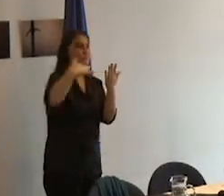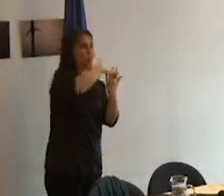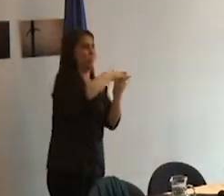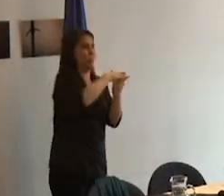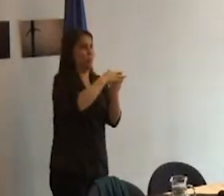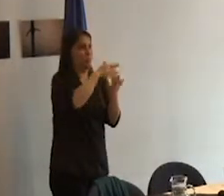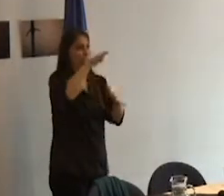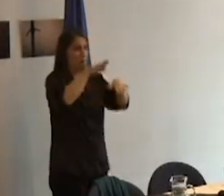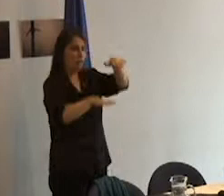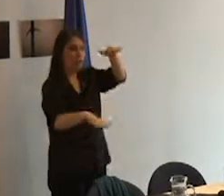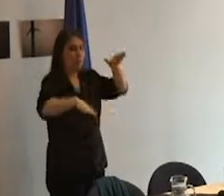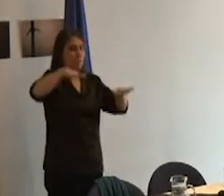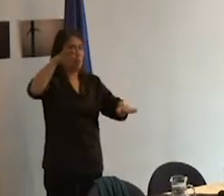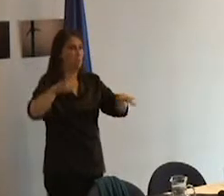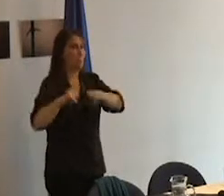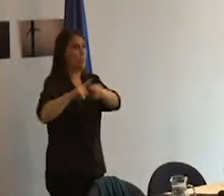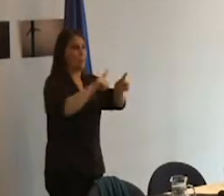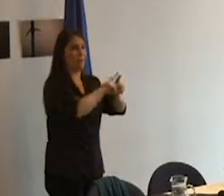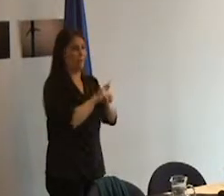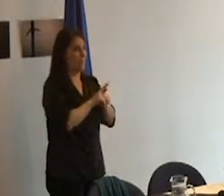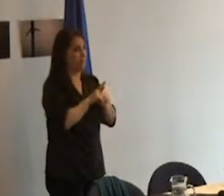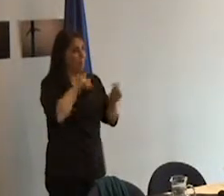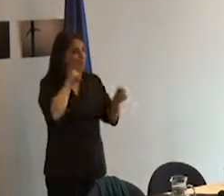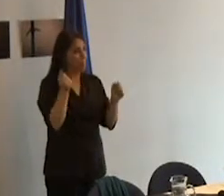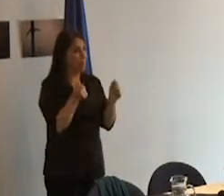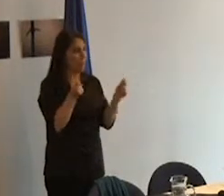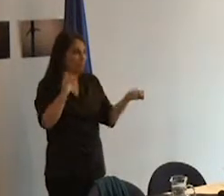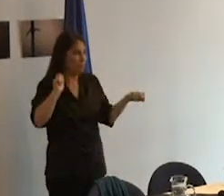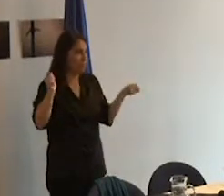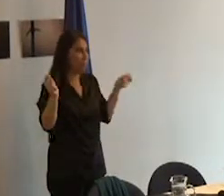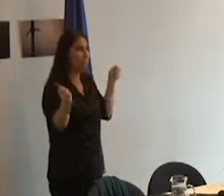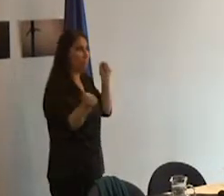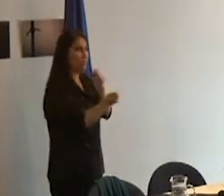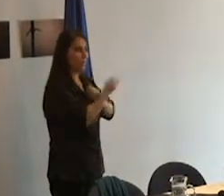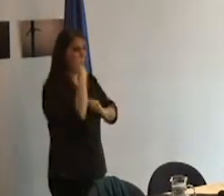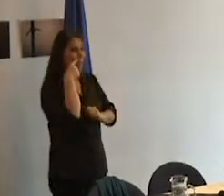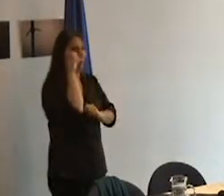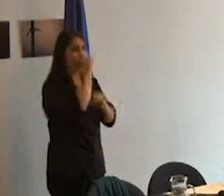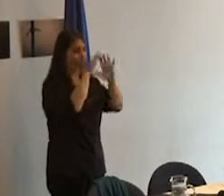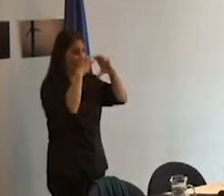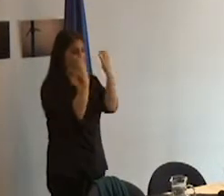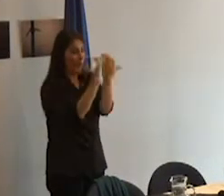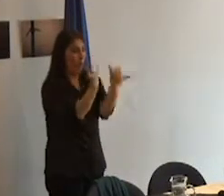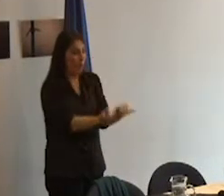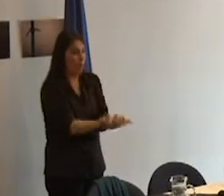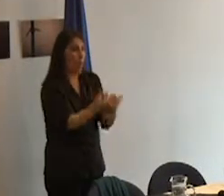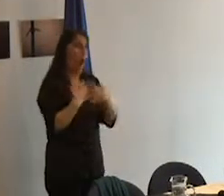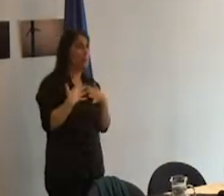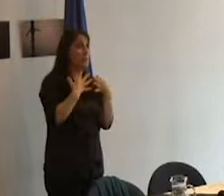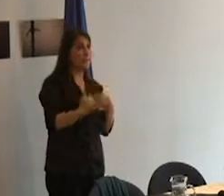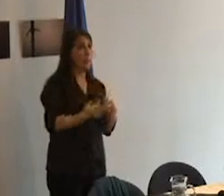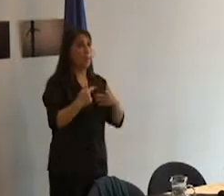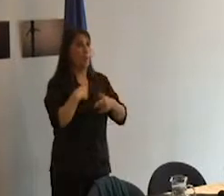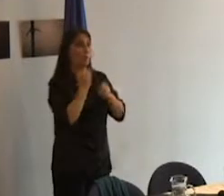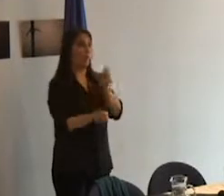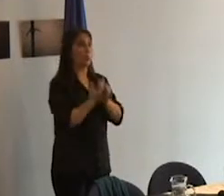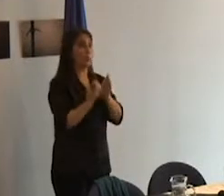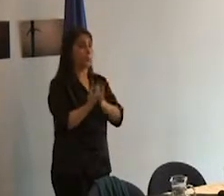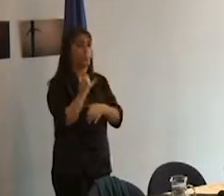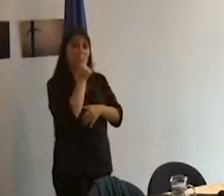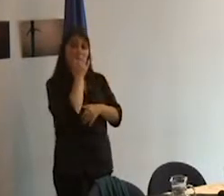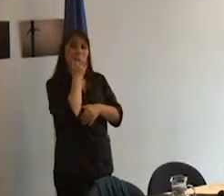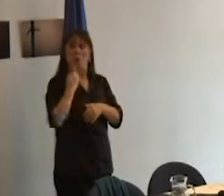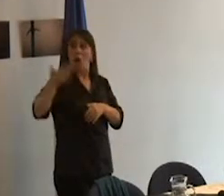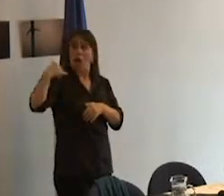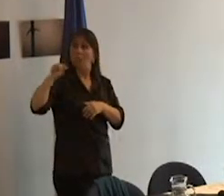desigualdades y diferencias, que reconozca que el mundo de hoy no está constituido por la seguridad producto de lo